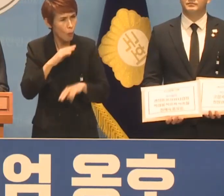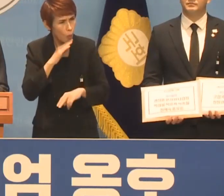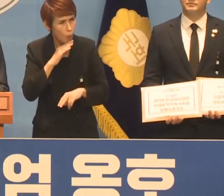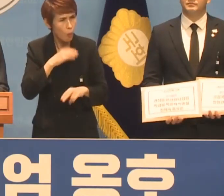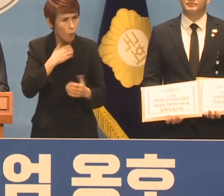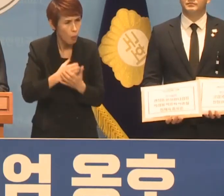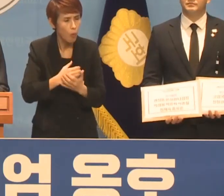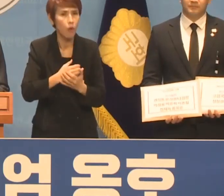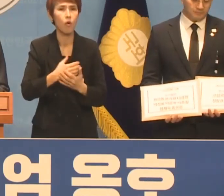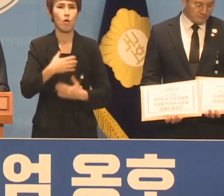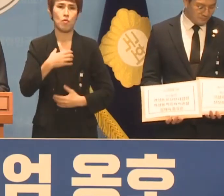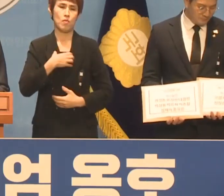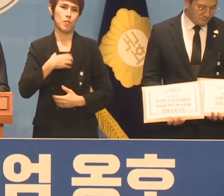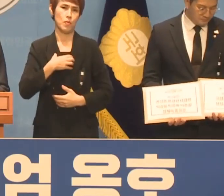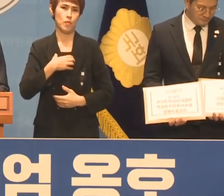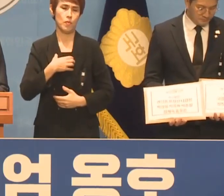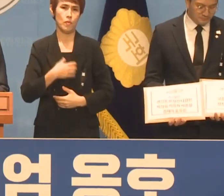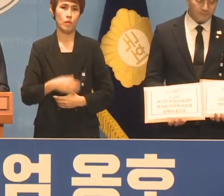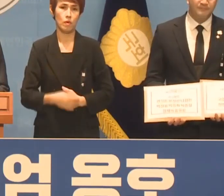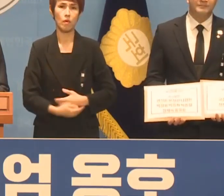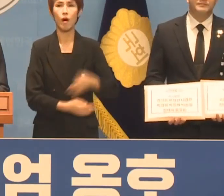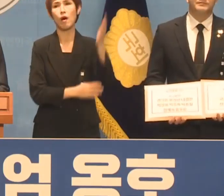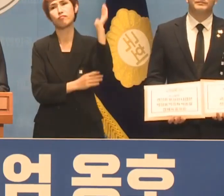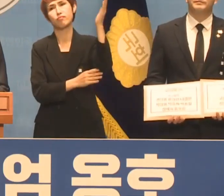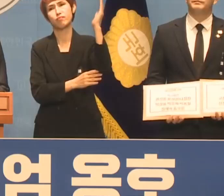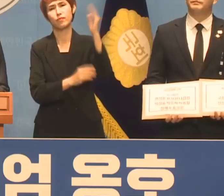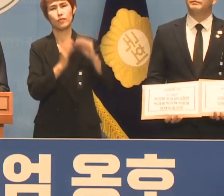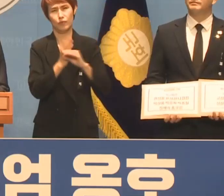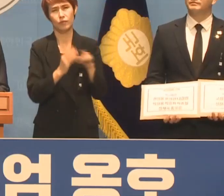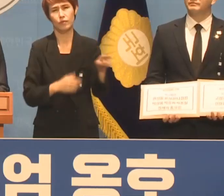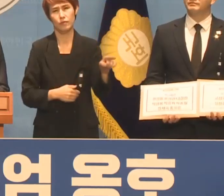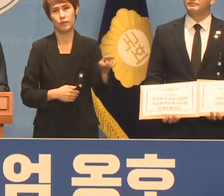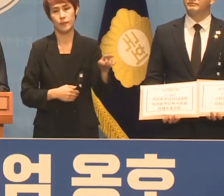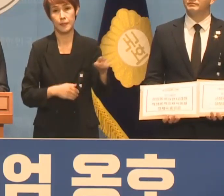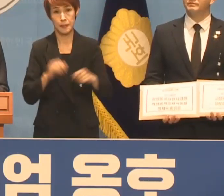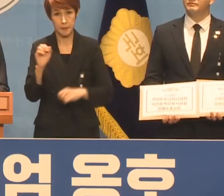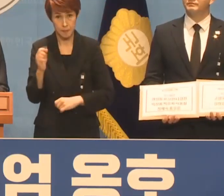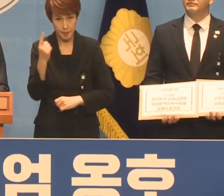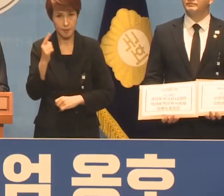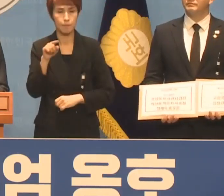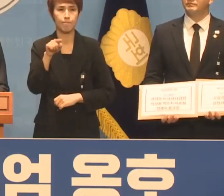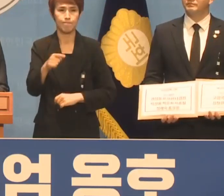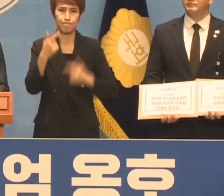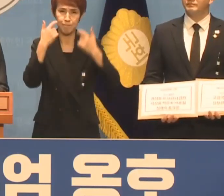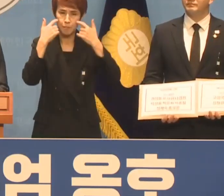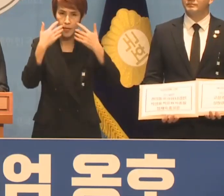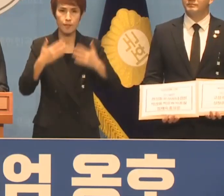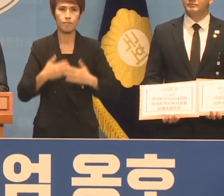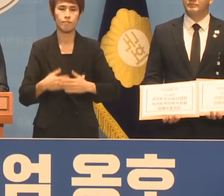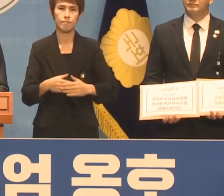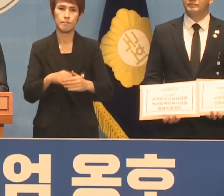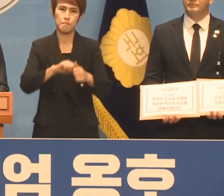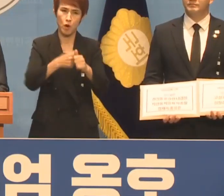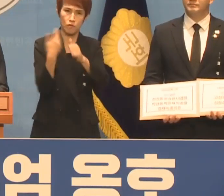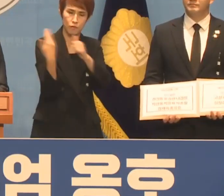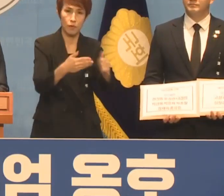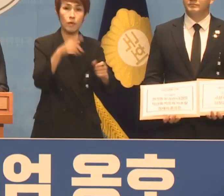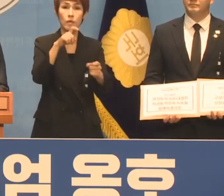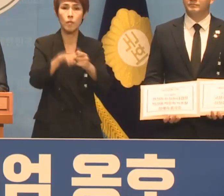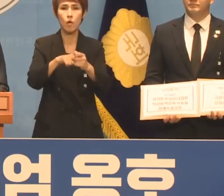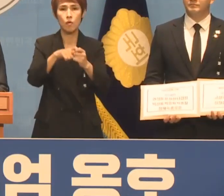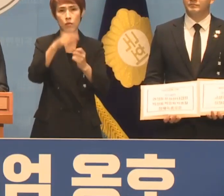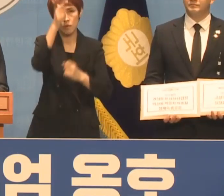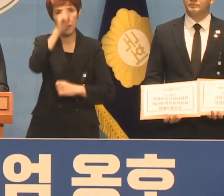매우 위험한 발언들을 남발하고 있다. 이런 차원에서 이런 부분들에 대한 분명한 책임을 묻겠다라고 하는